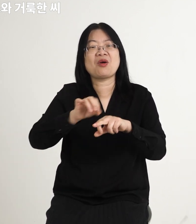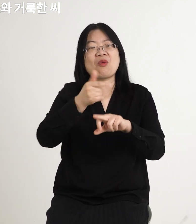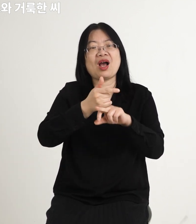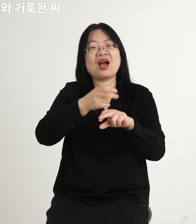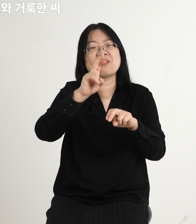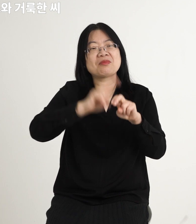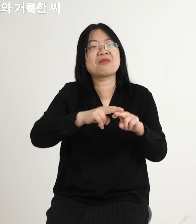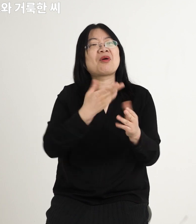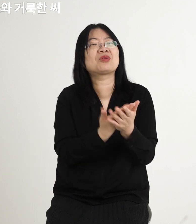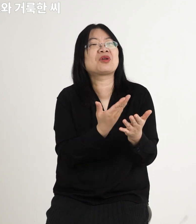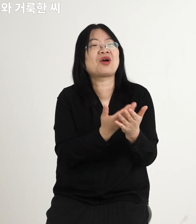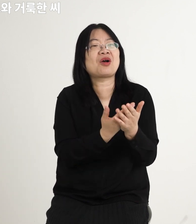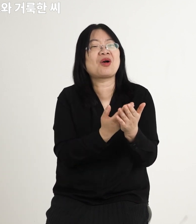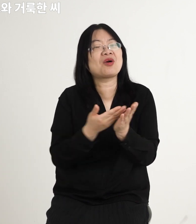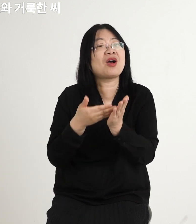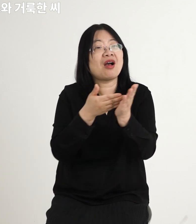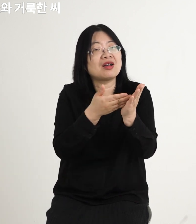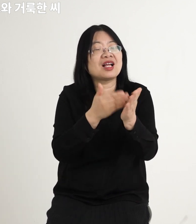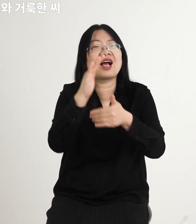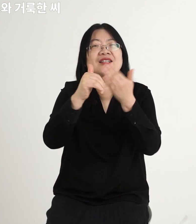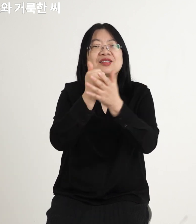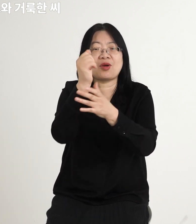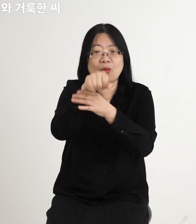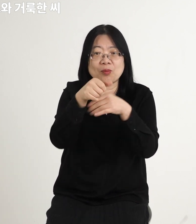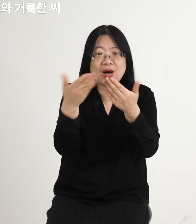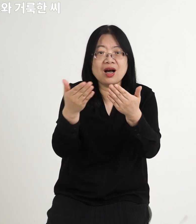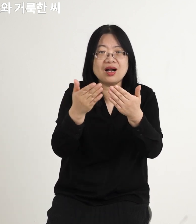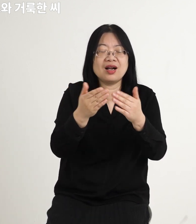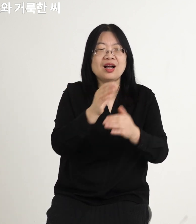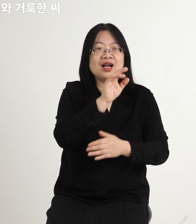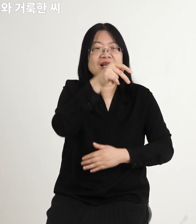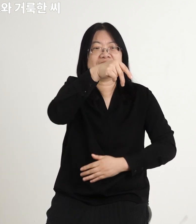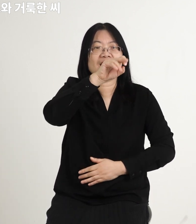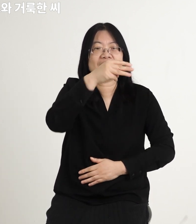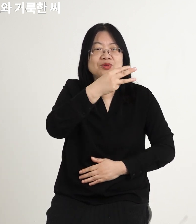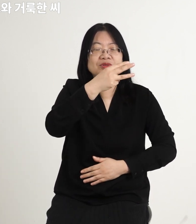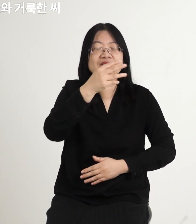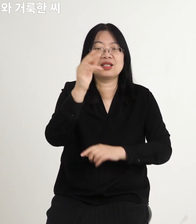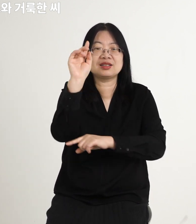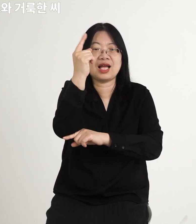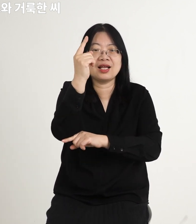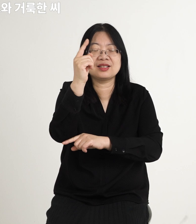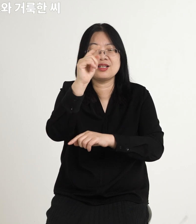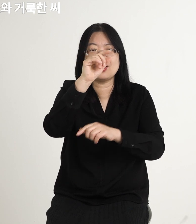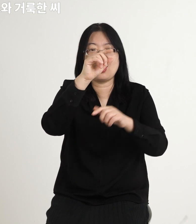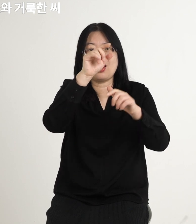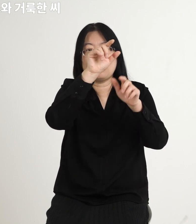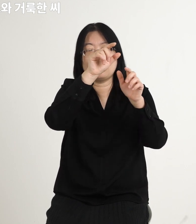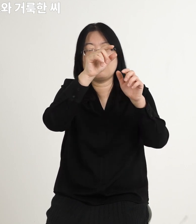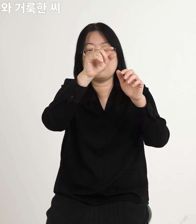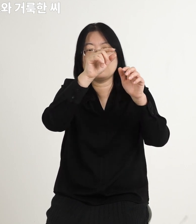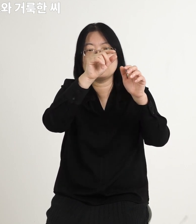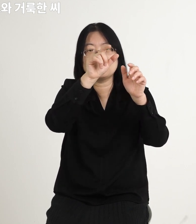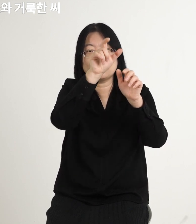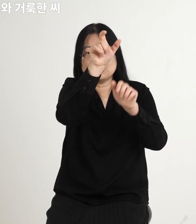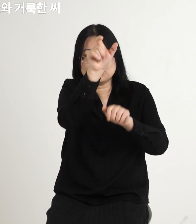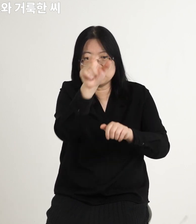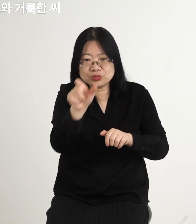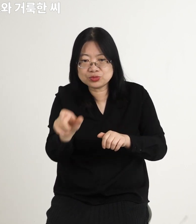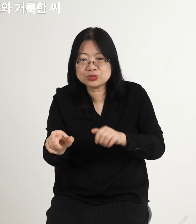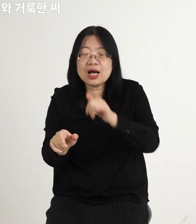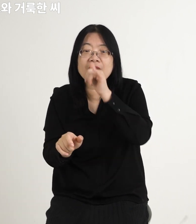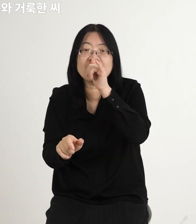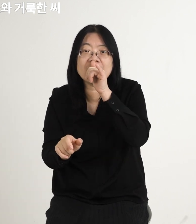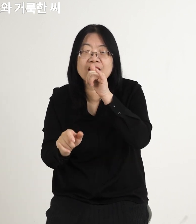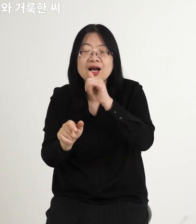세웠어요. 역대 사울서부터 다윗을 거쳐 수많은 왕들이 뜨거워졌지만 그래서